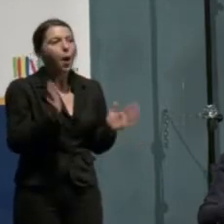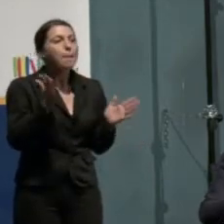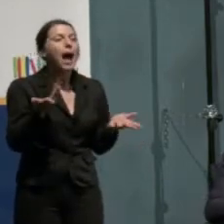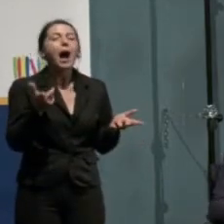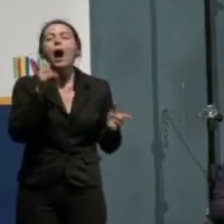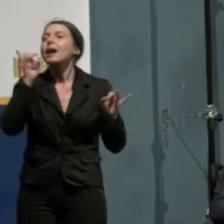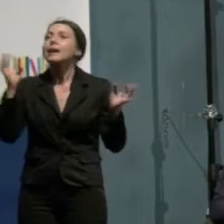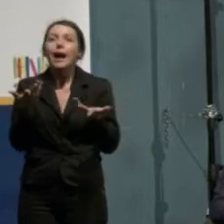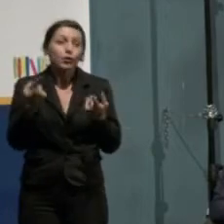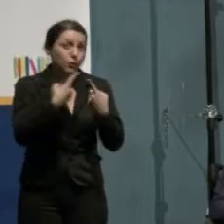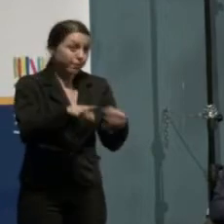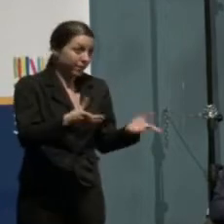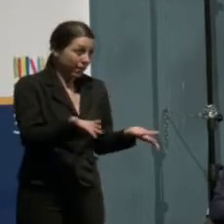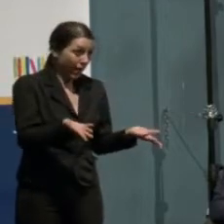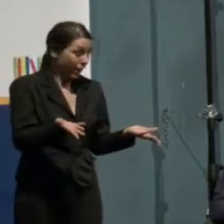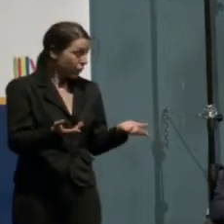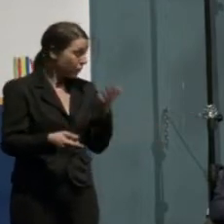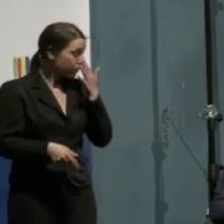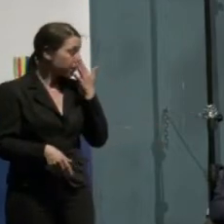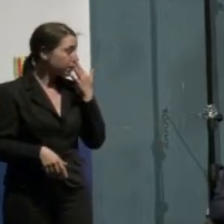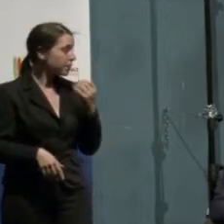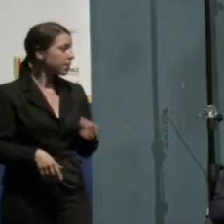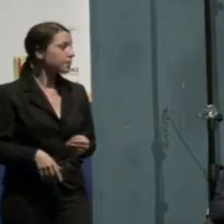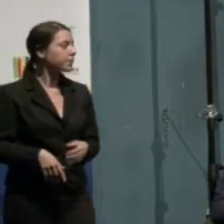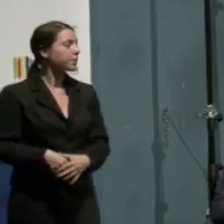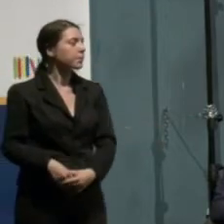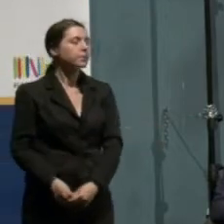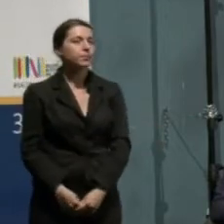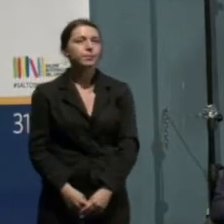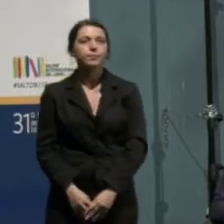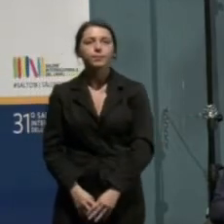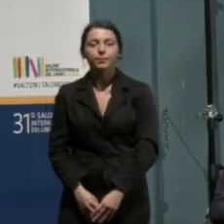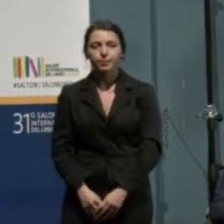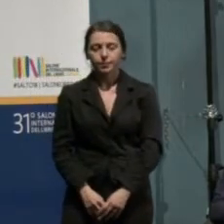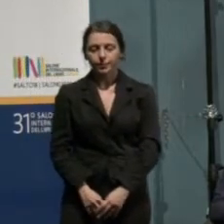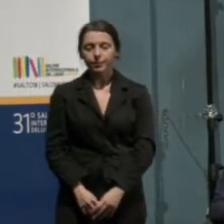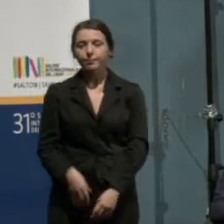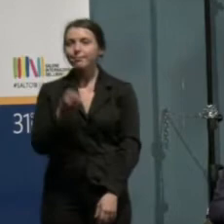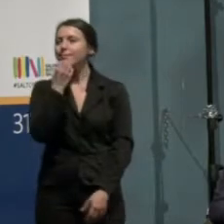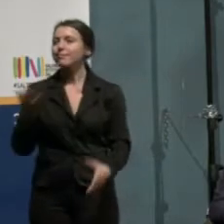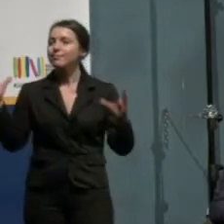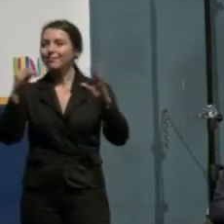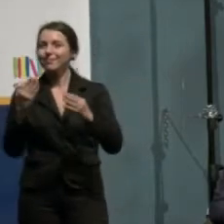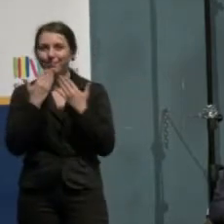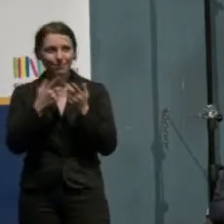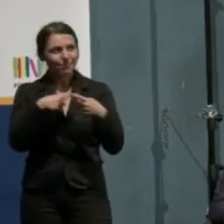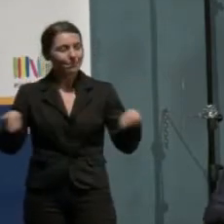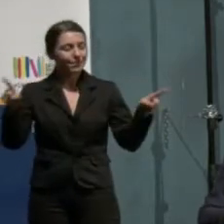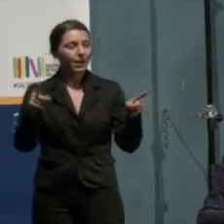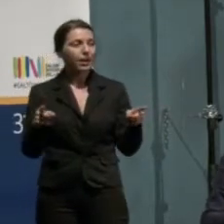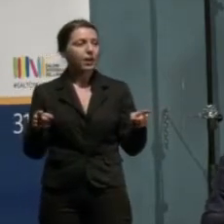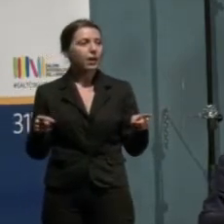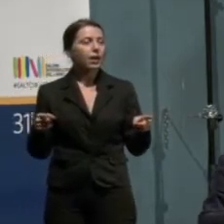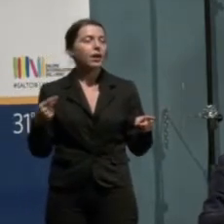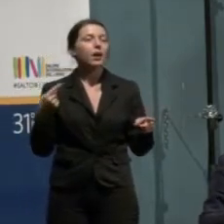stata una cosa diversa giuliano buonasera grazie io lo